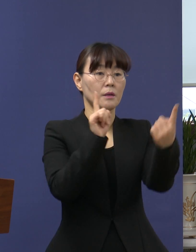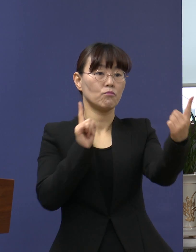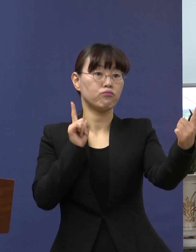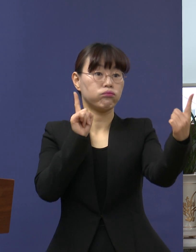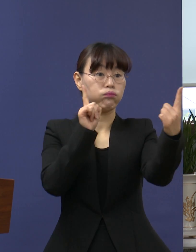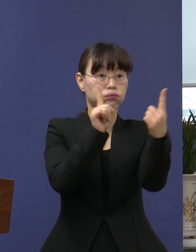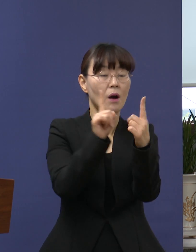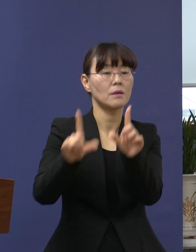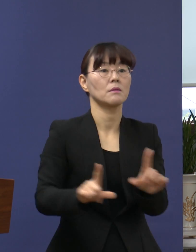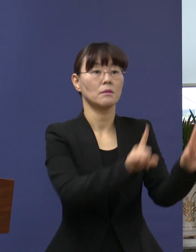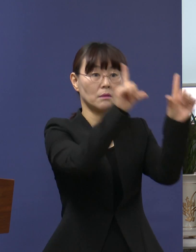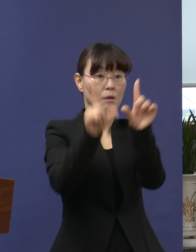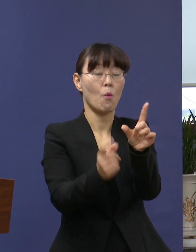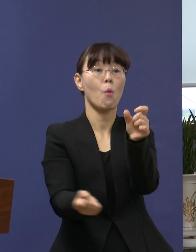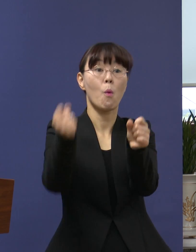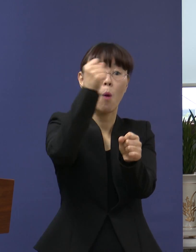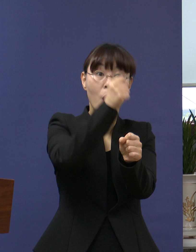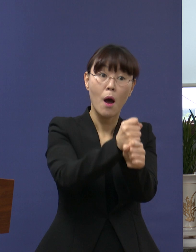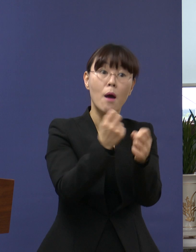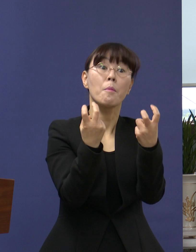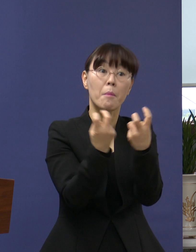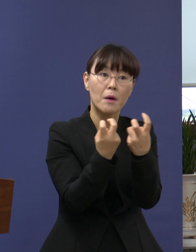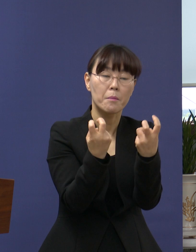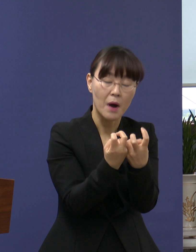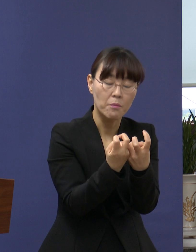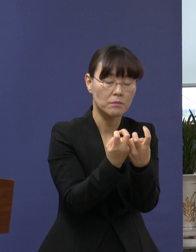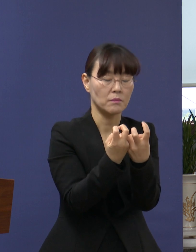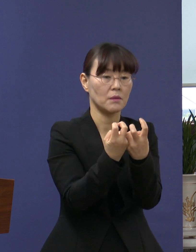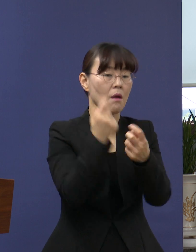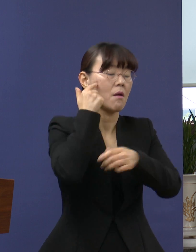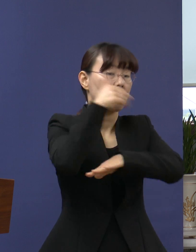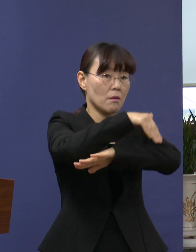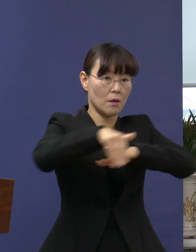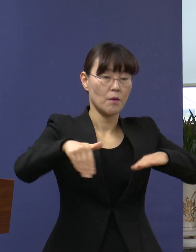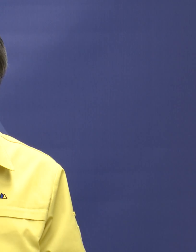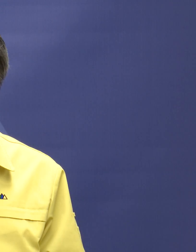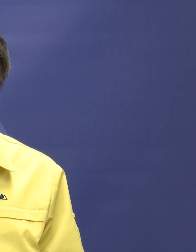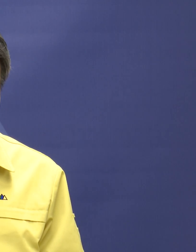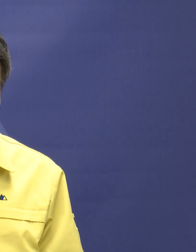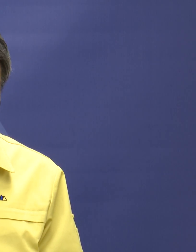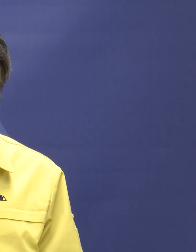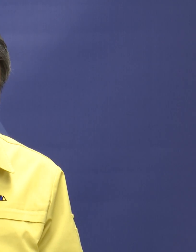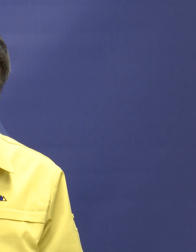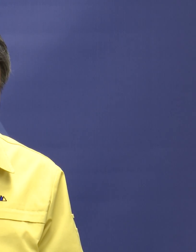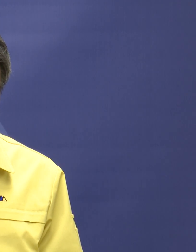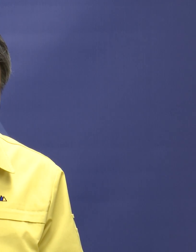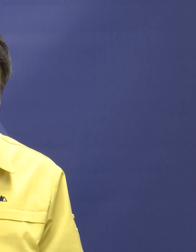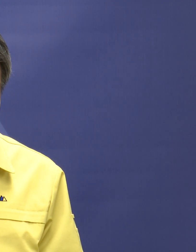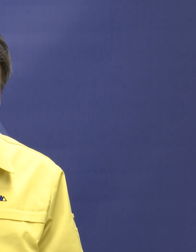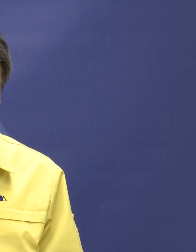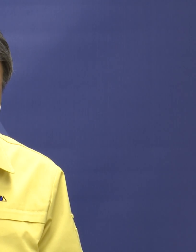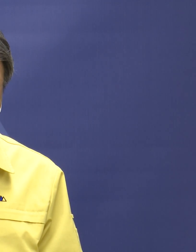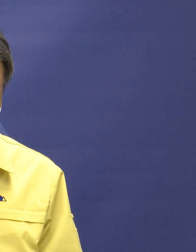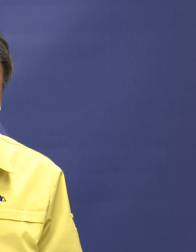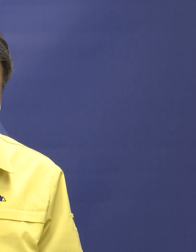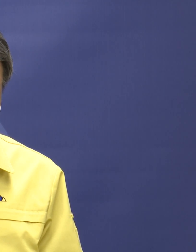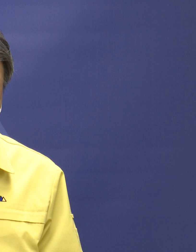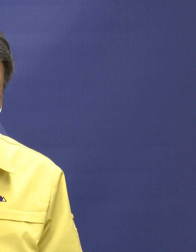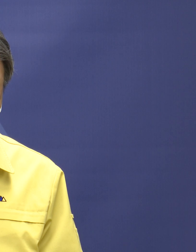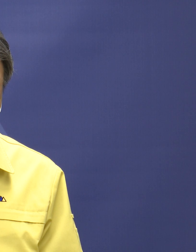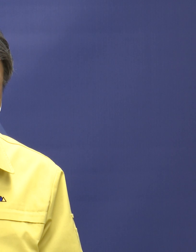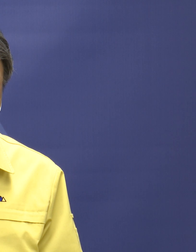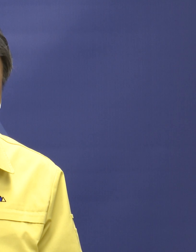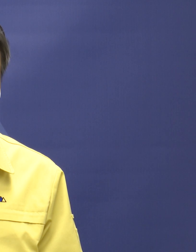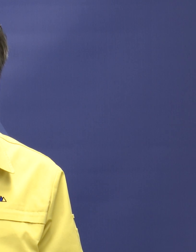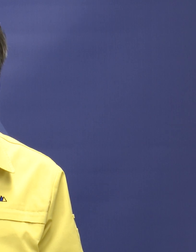일상 회복으로의 전환을 하는 배경과 기본 방향에 대해 설명을 드리겠습니다. 국민들의 방역 피로와